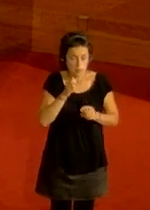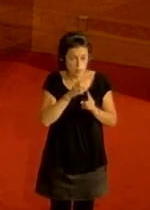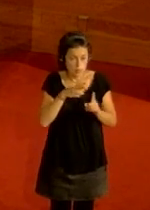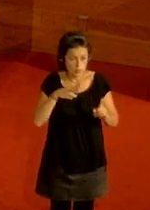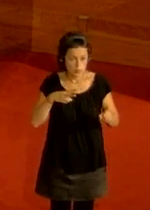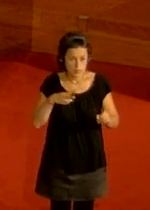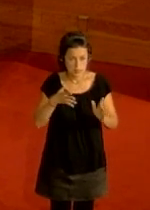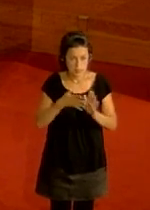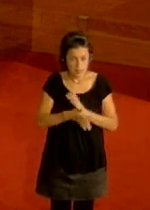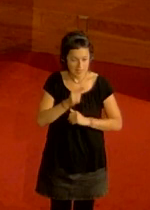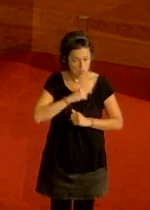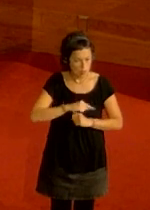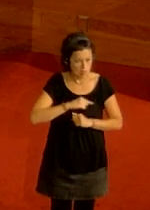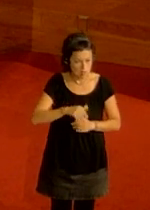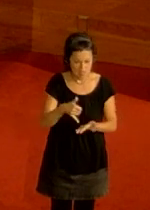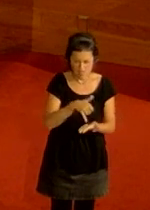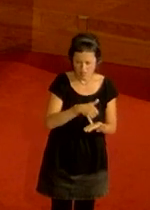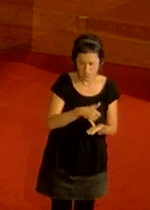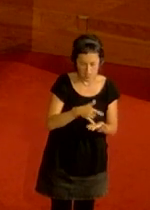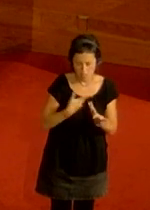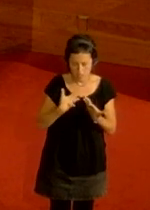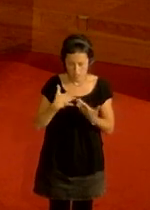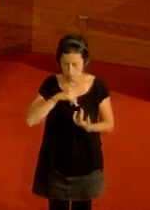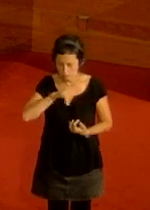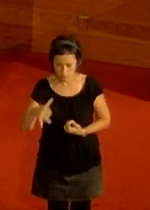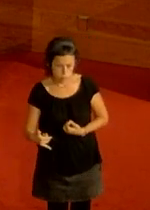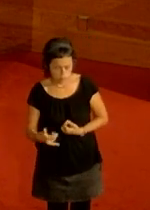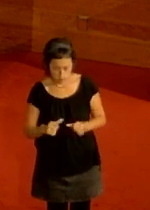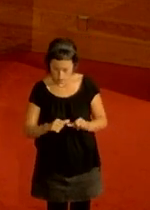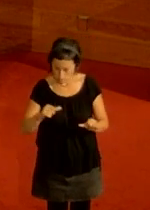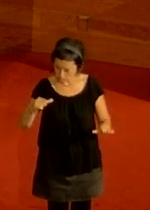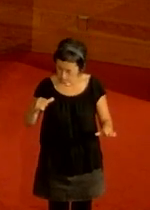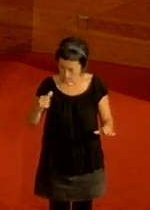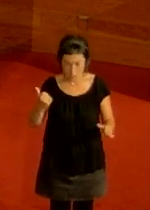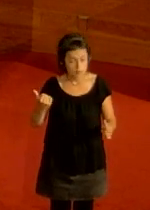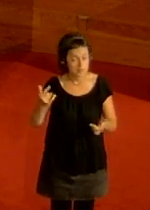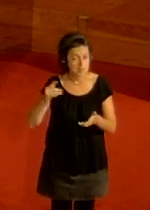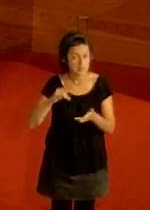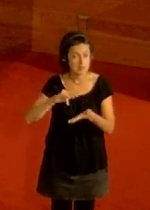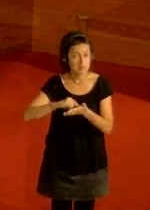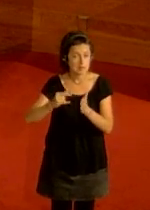fragilidad y agotamiento es decir algo en lo que no había pensado el contexto tecnocapitalismo